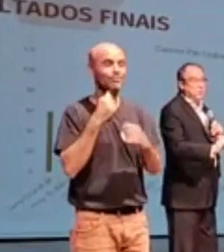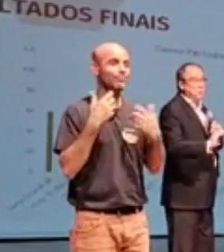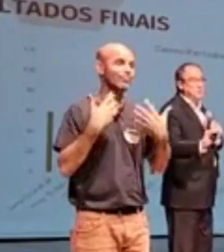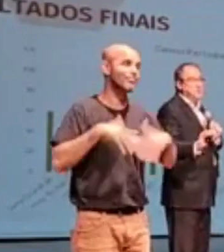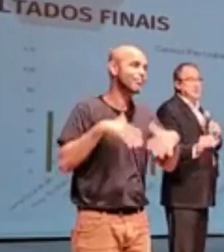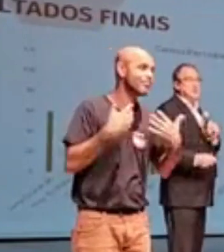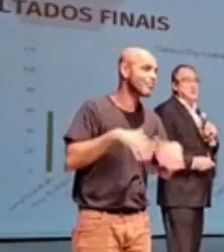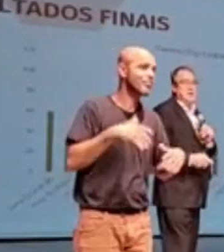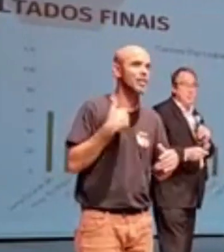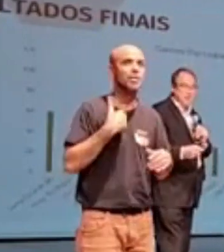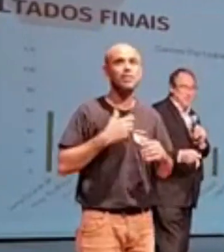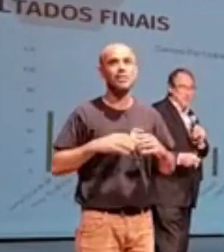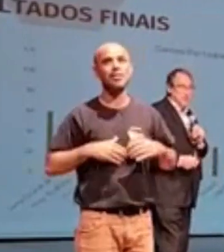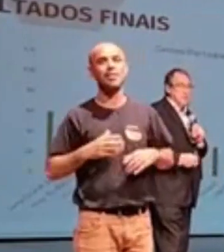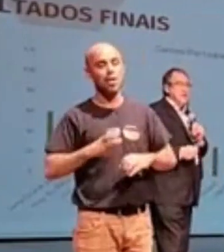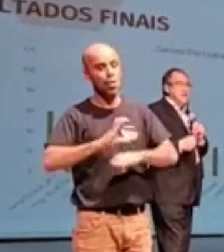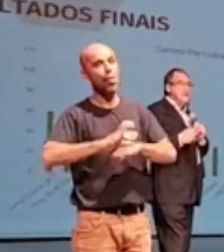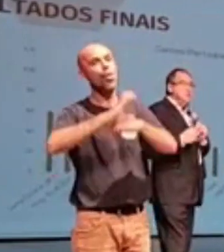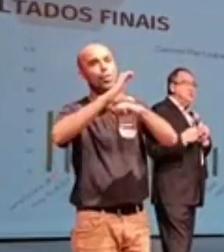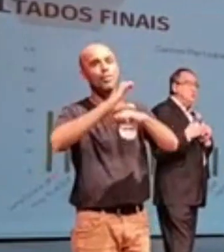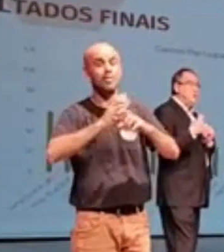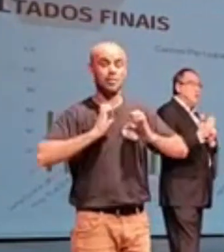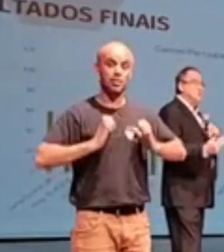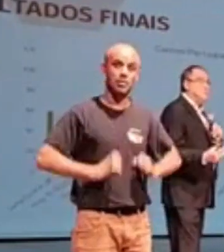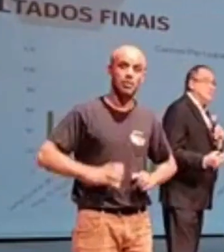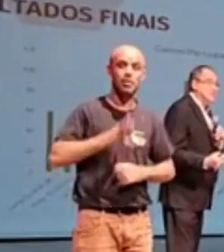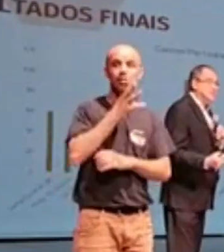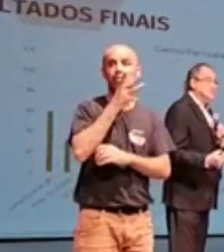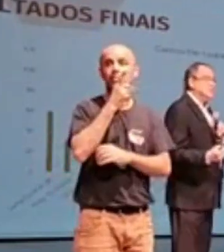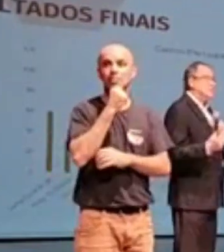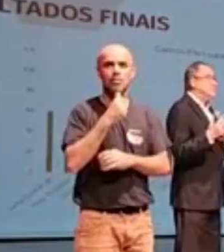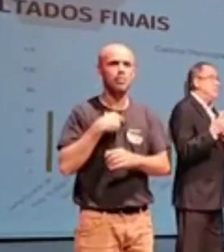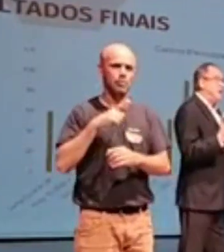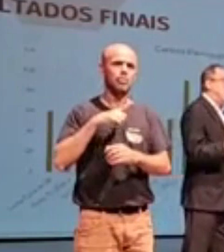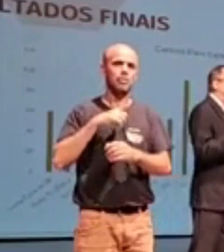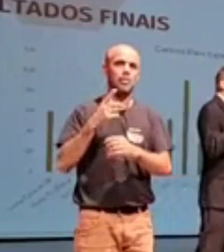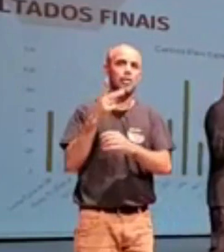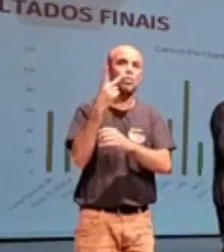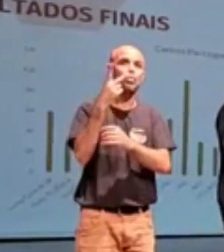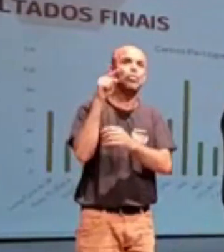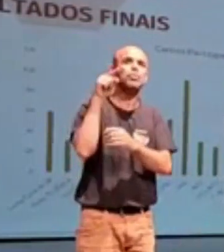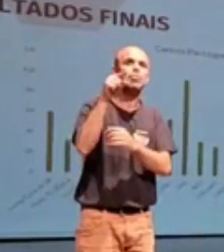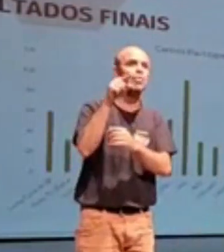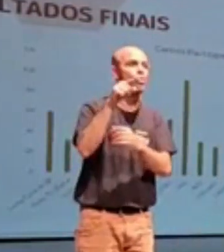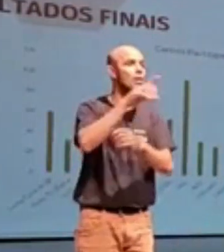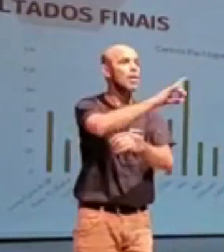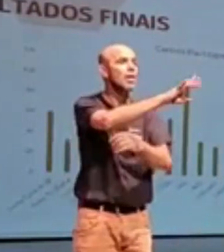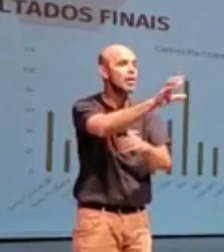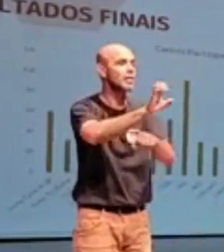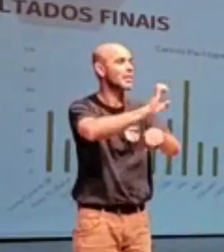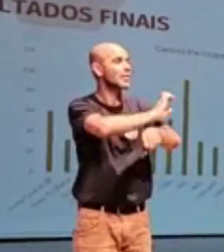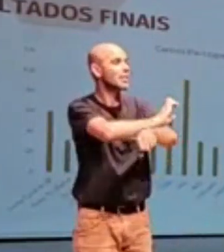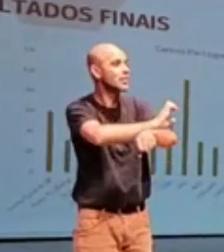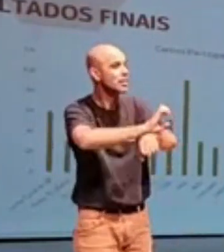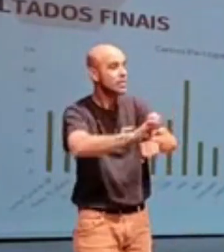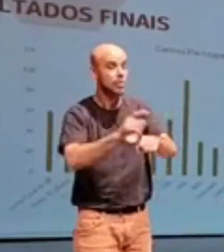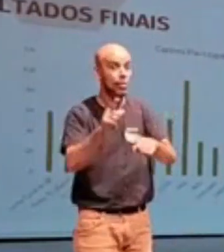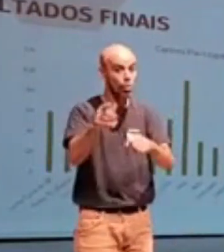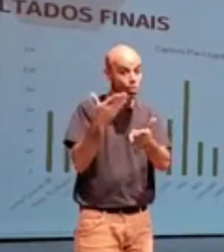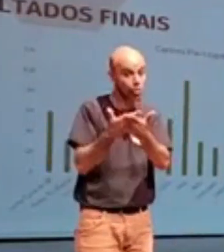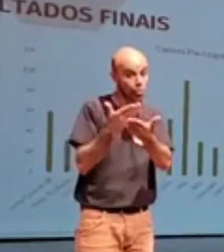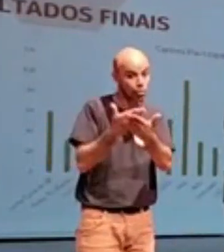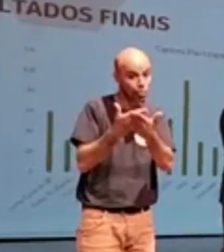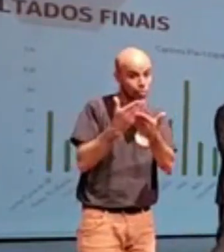puxa, já tem um comitê de ética que já é um ganho. E a gente deu um grant de pesquisa de R$2.000 para cada estagiário. Falei assim, além disso vai ganhar